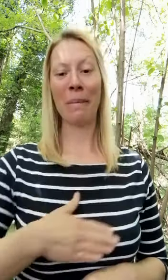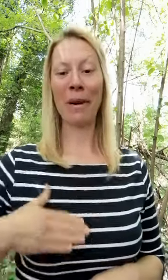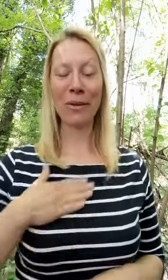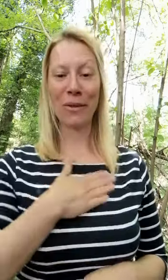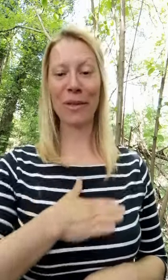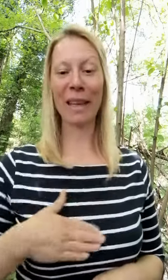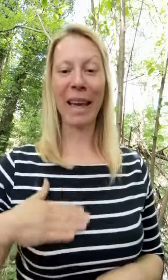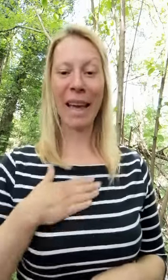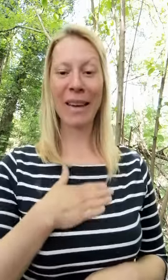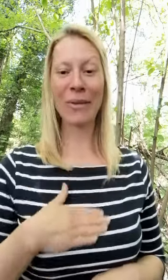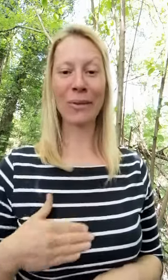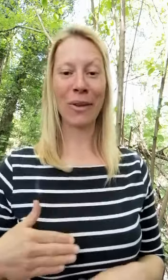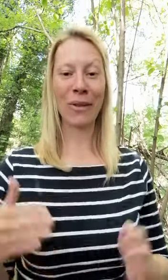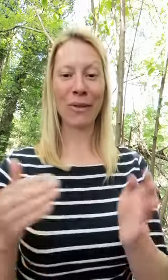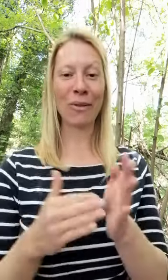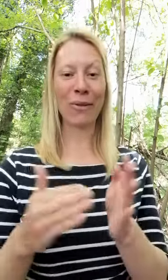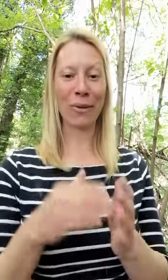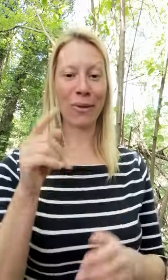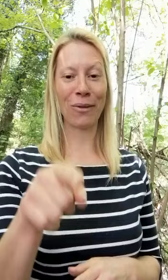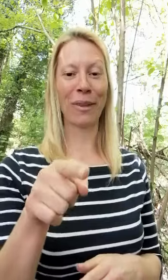Moi, je suis très contente de vous retrouver.